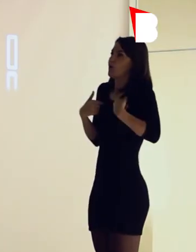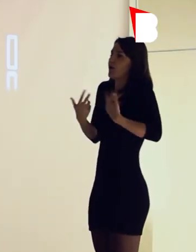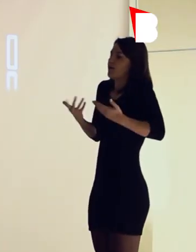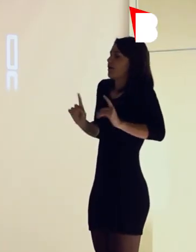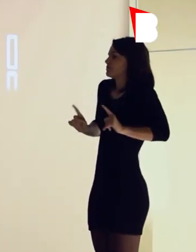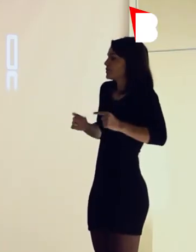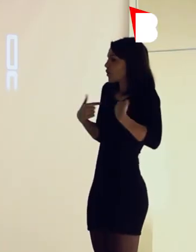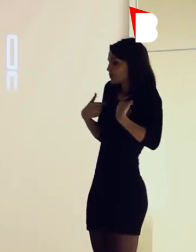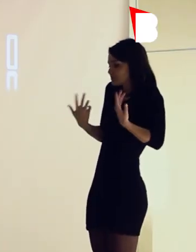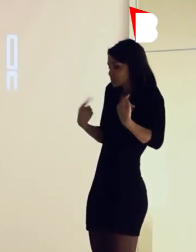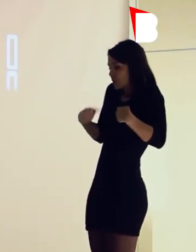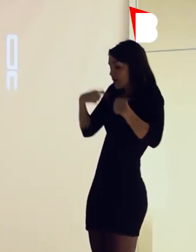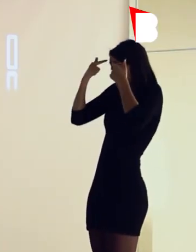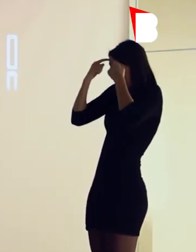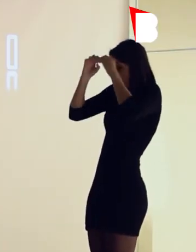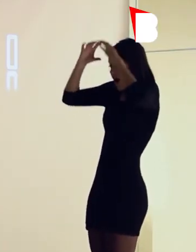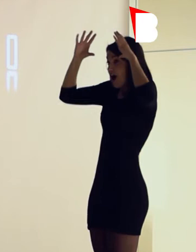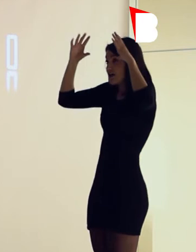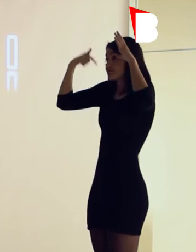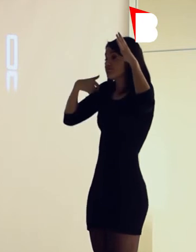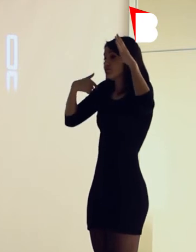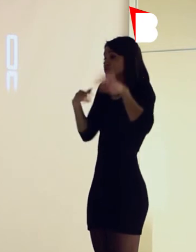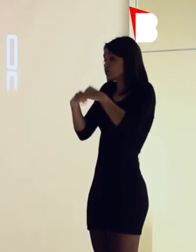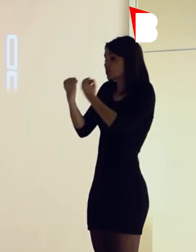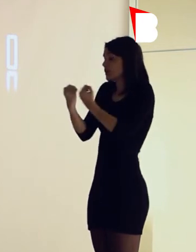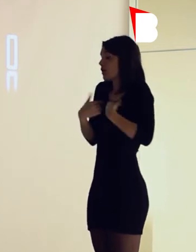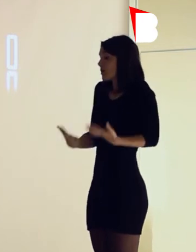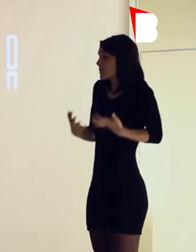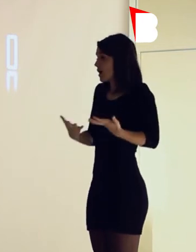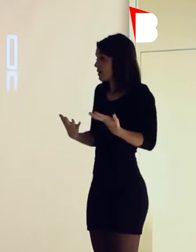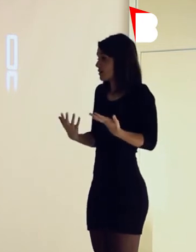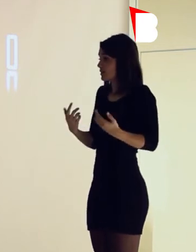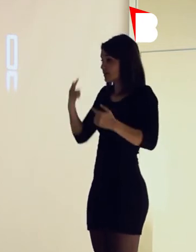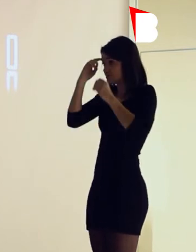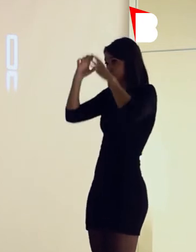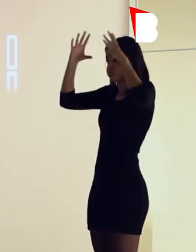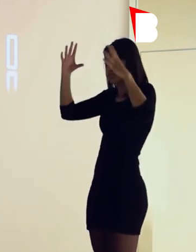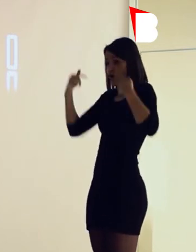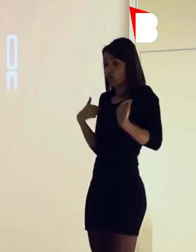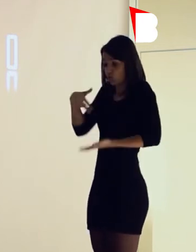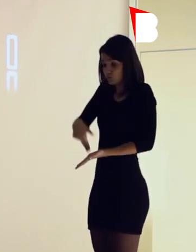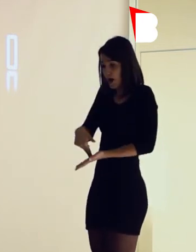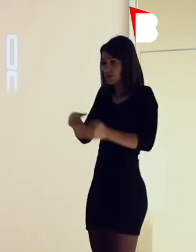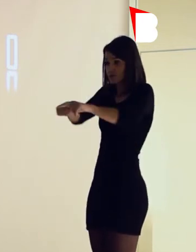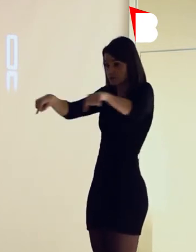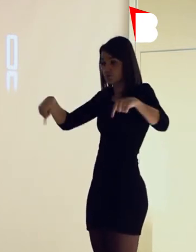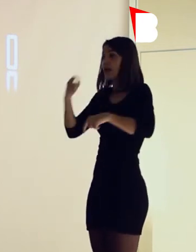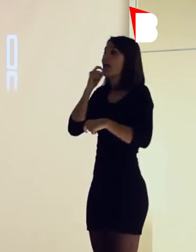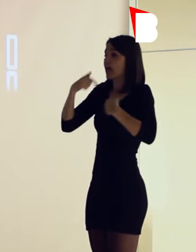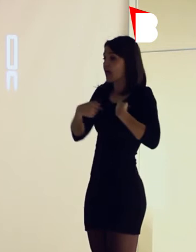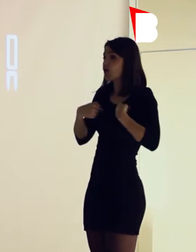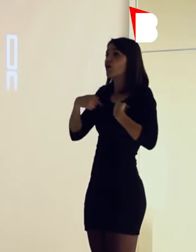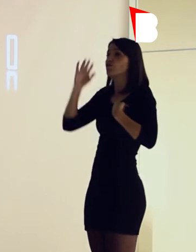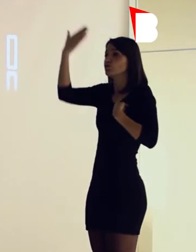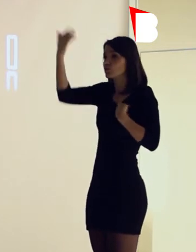É apenas ter consciência social do sítio onde nós estamos, do nosso espaço, de quem somos, para onde